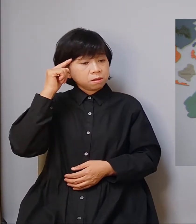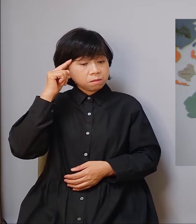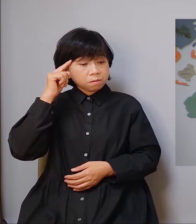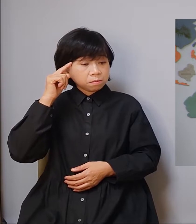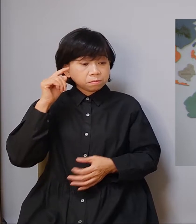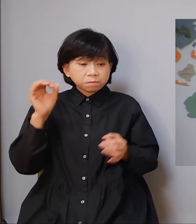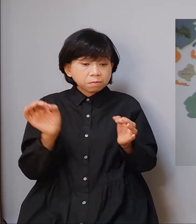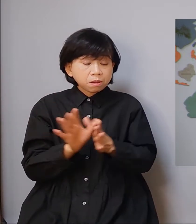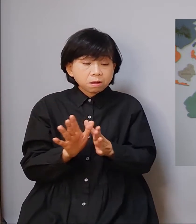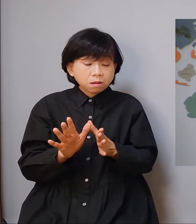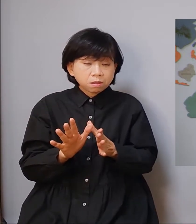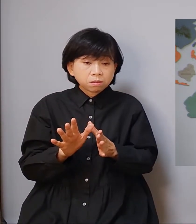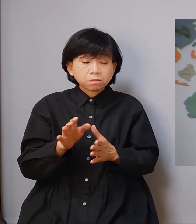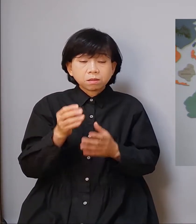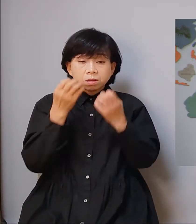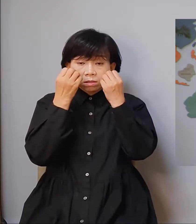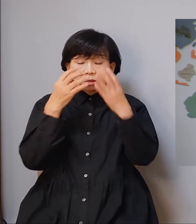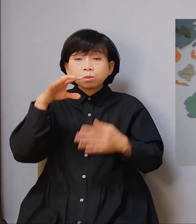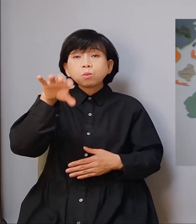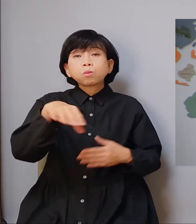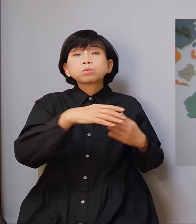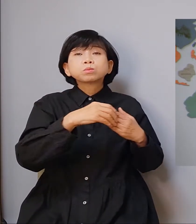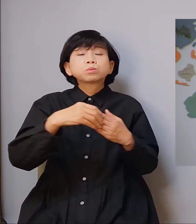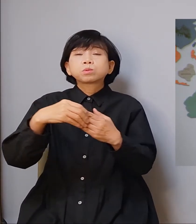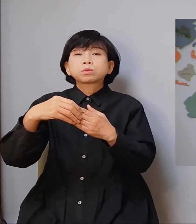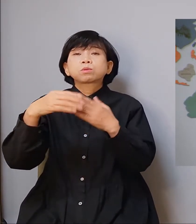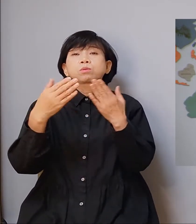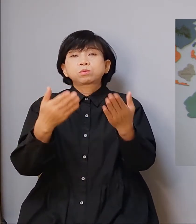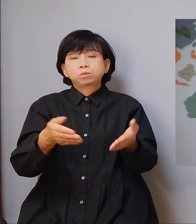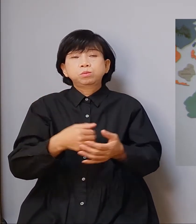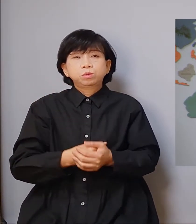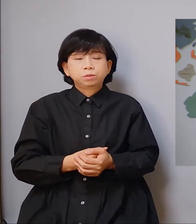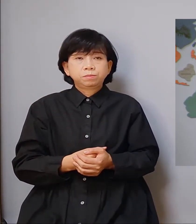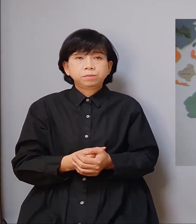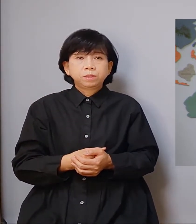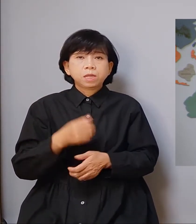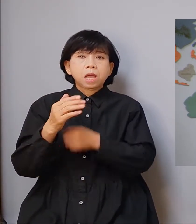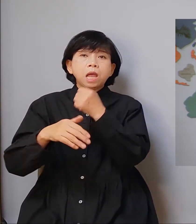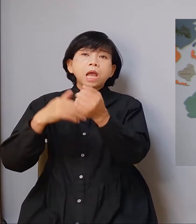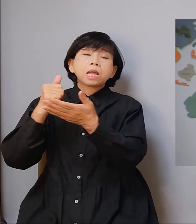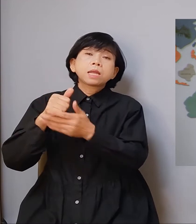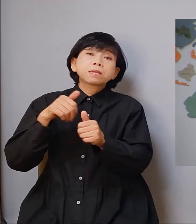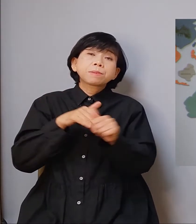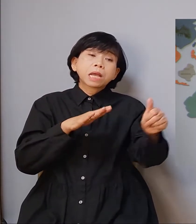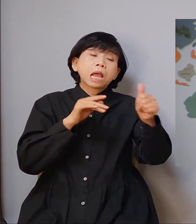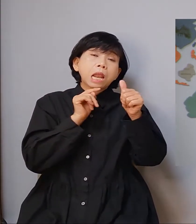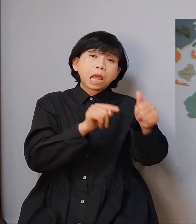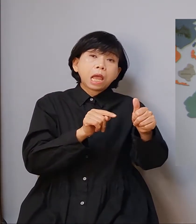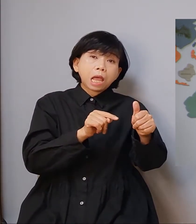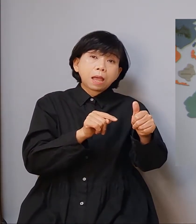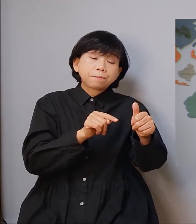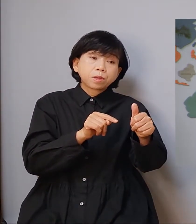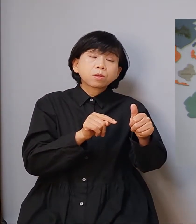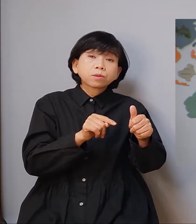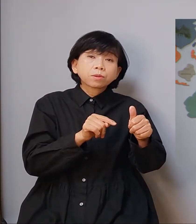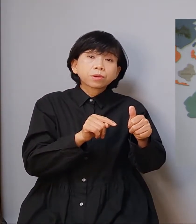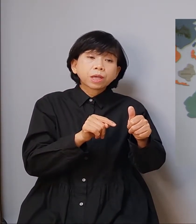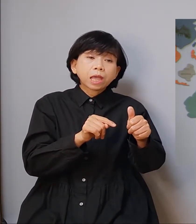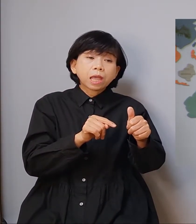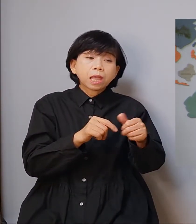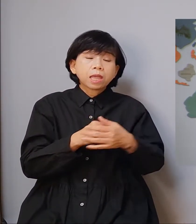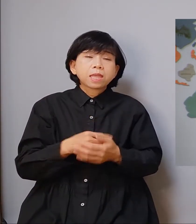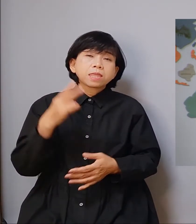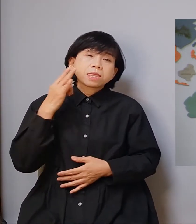새로운 곳으로 이끌기도 하십니다. 성도 여러분, 하나님이 가라 하시면 다 버릴 수 있을까요?